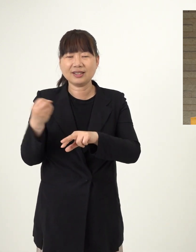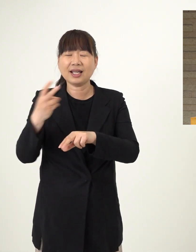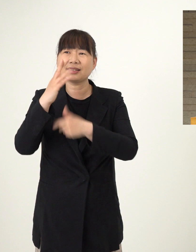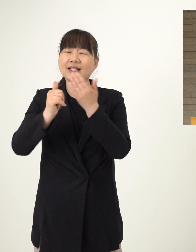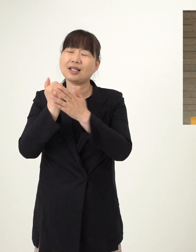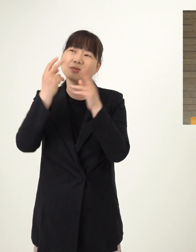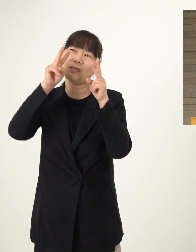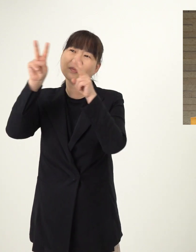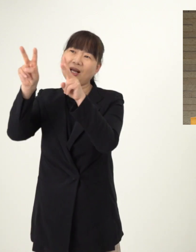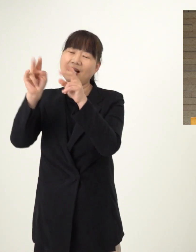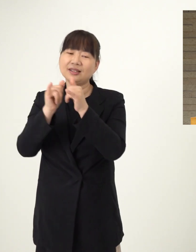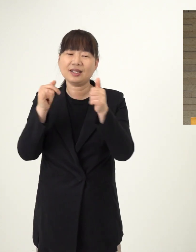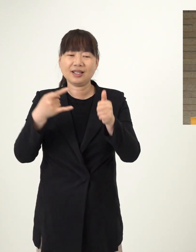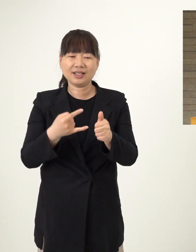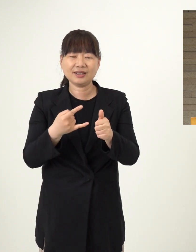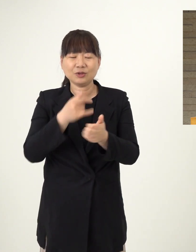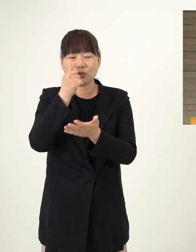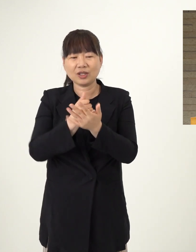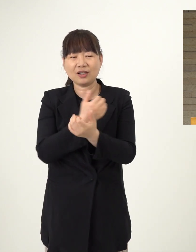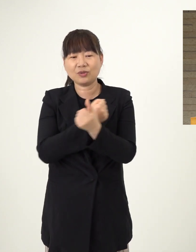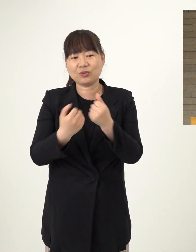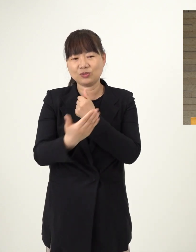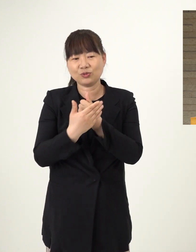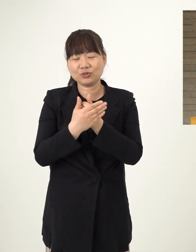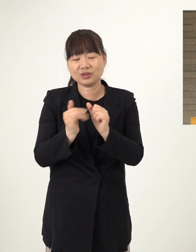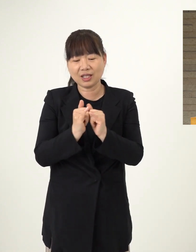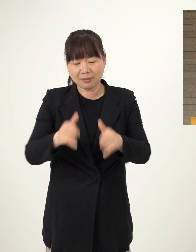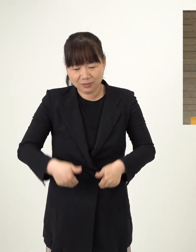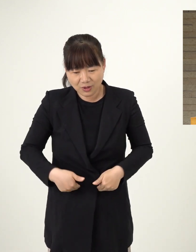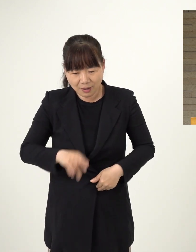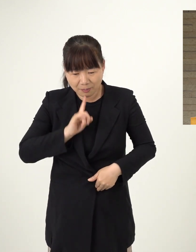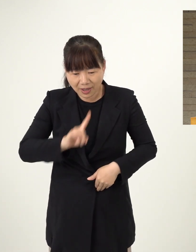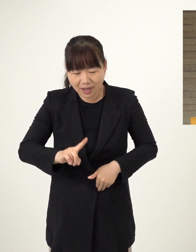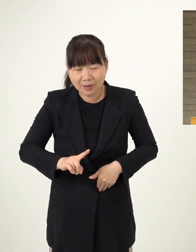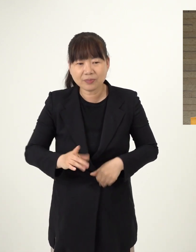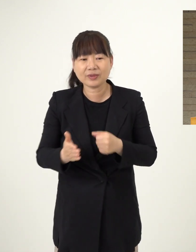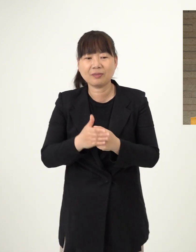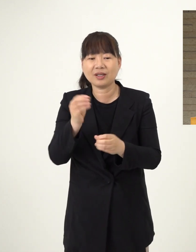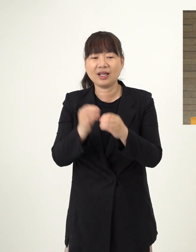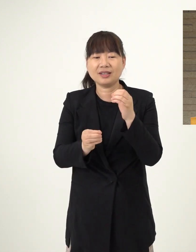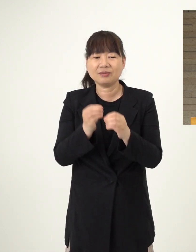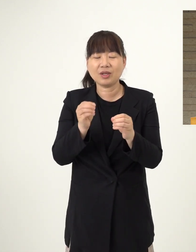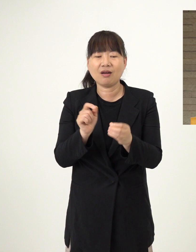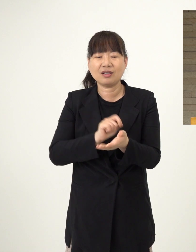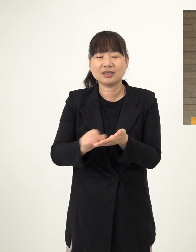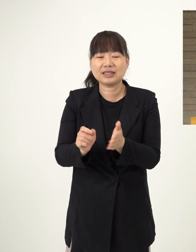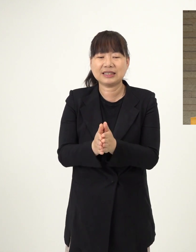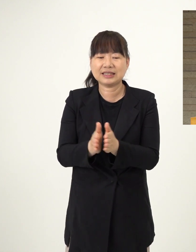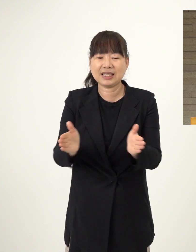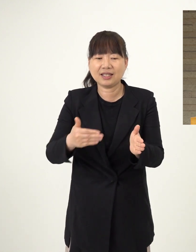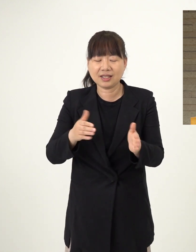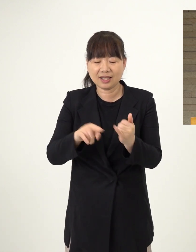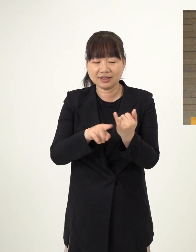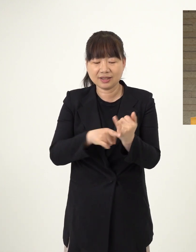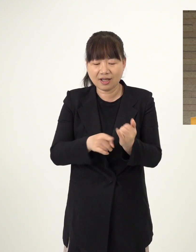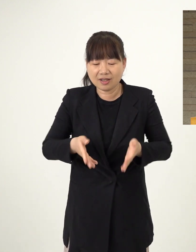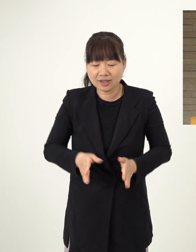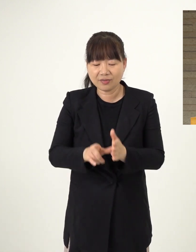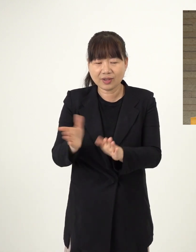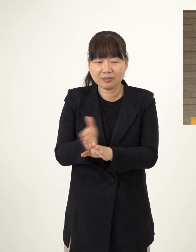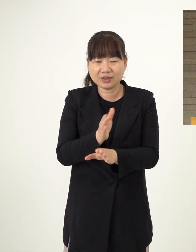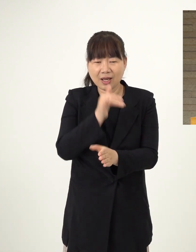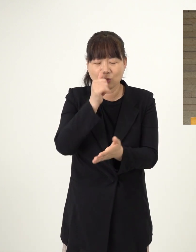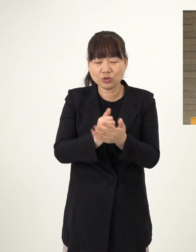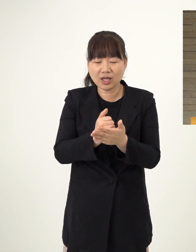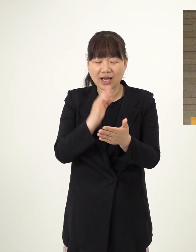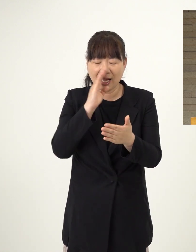그래서 그는 이런 시를 써요. 내가 모태에서부터 태어날 때부터 죄의